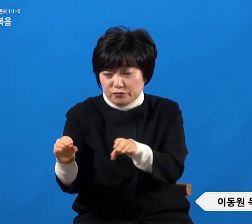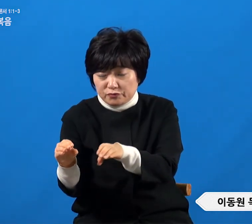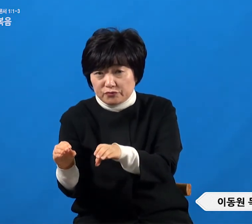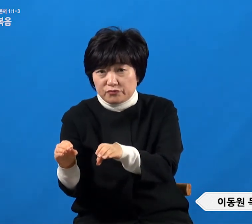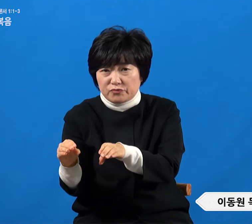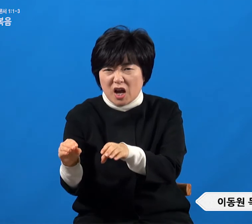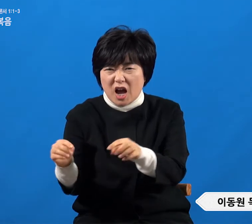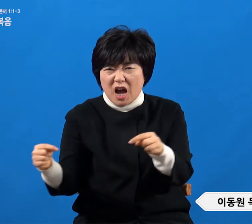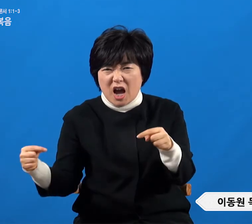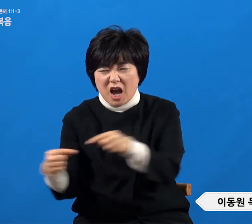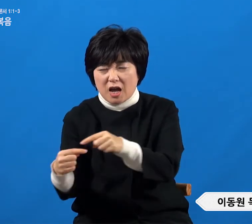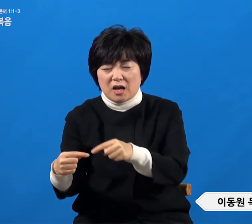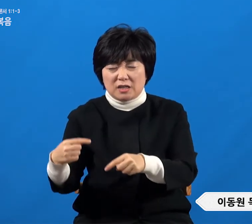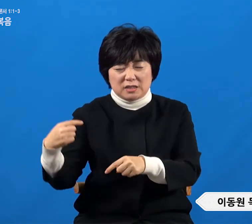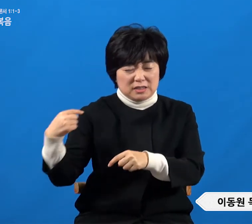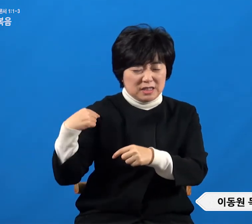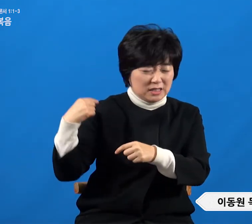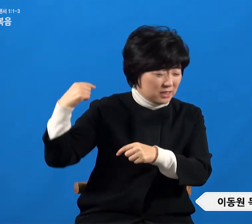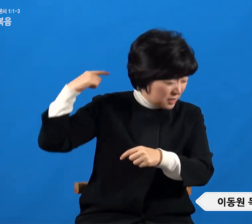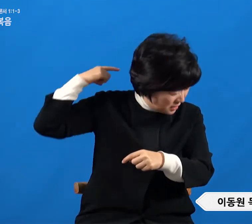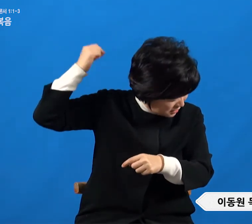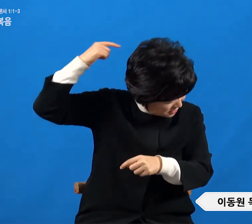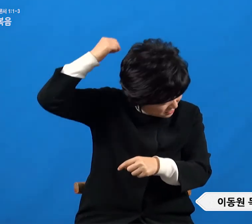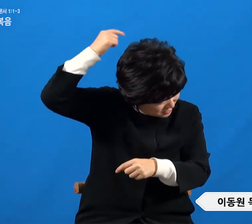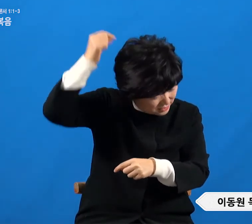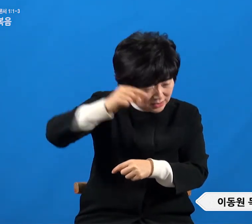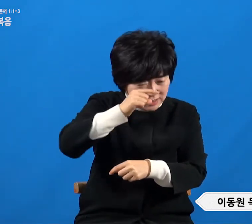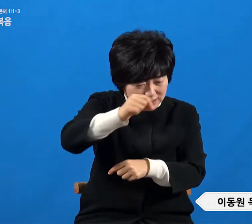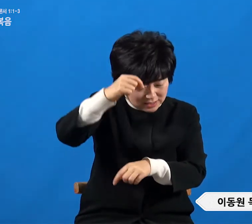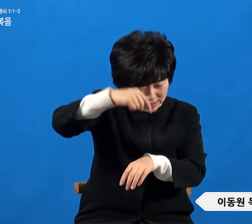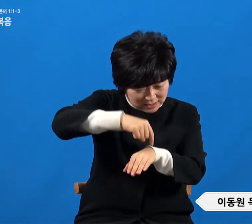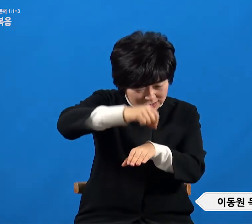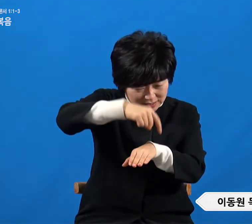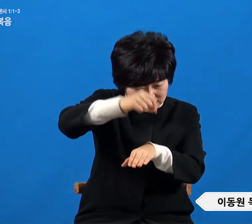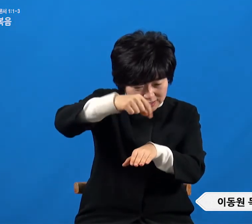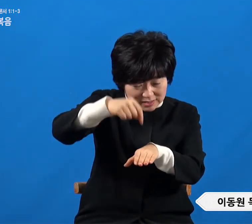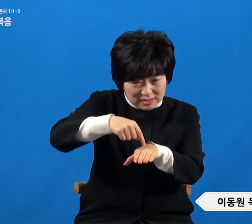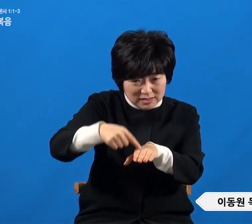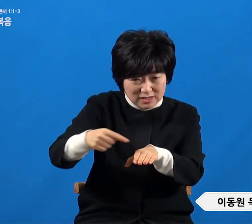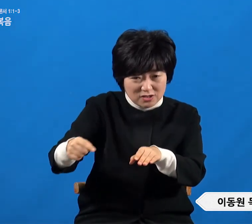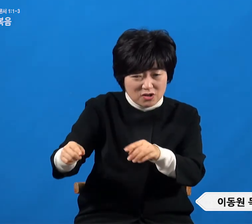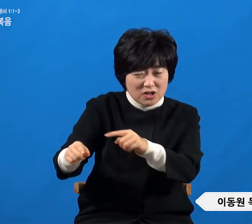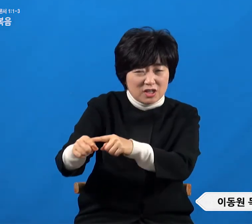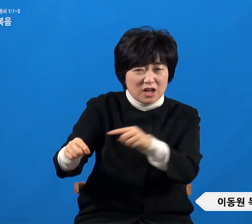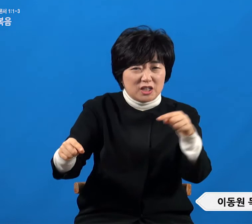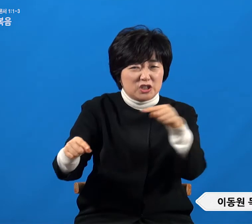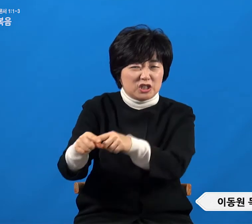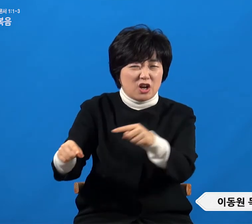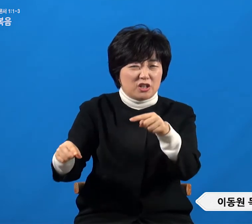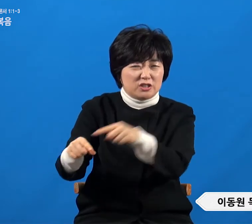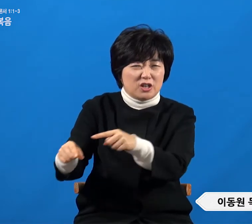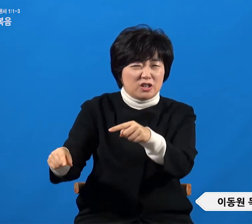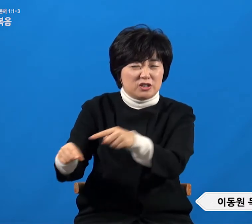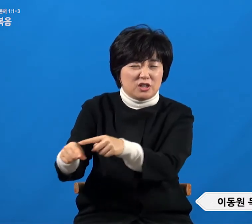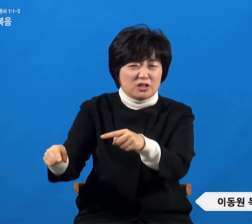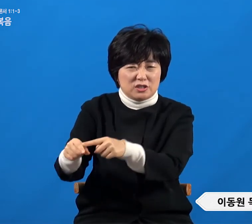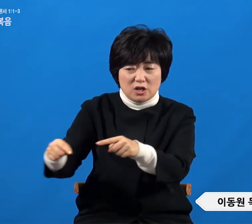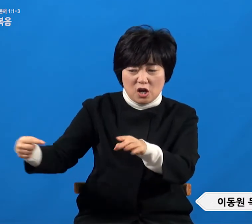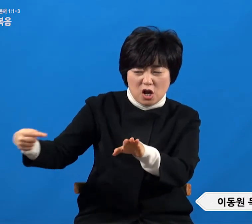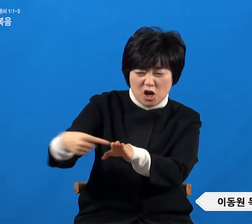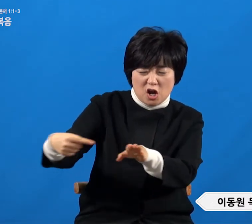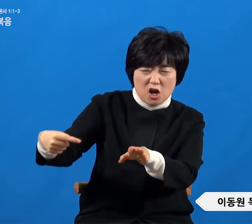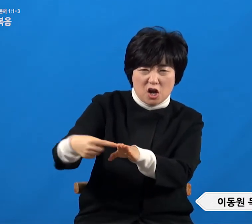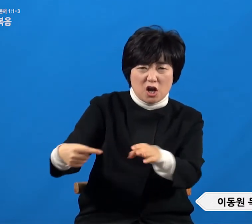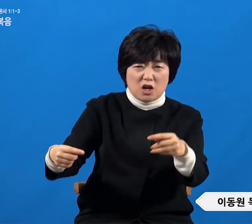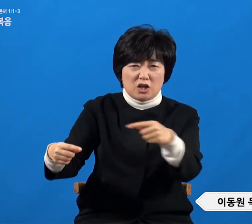발생합니다. 자기 등에 가지고 있는 수많은 바늘로, 그 가시로 상대방을 찌르고 자신도 찔림을